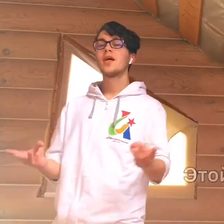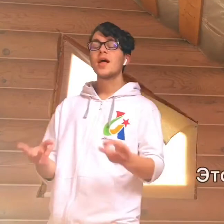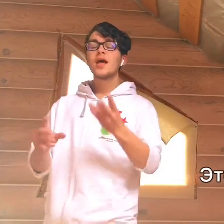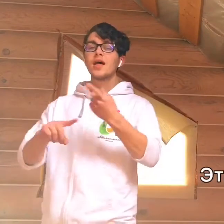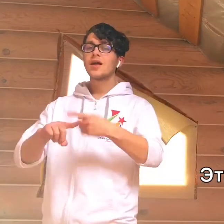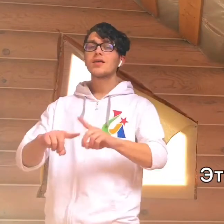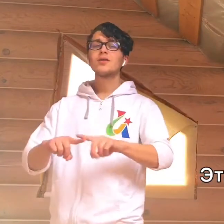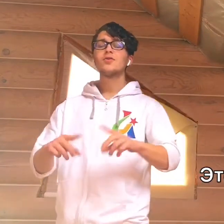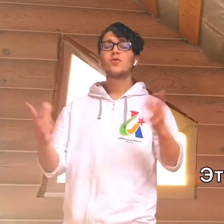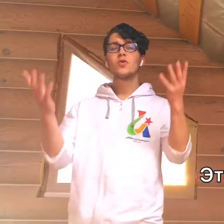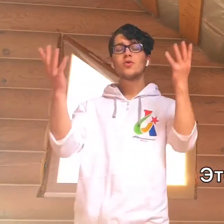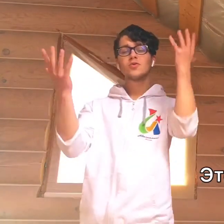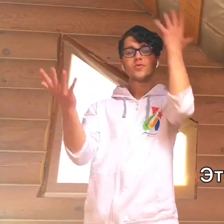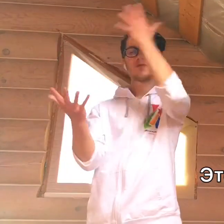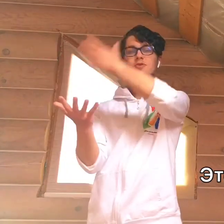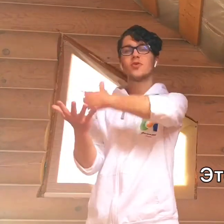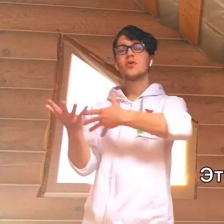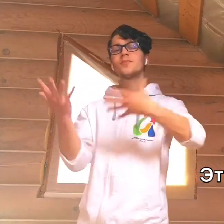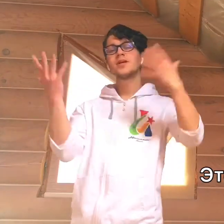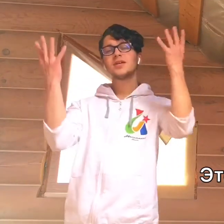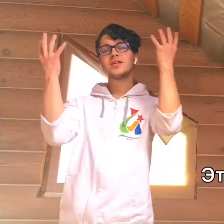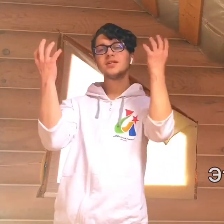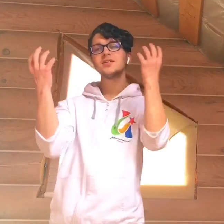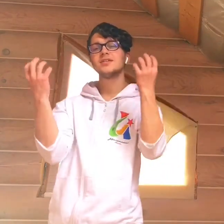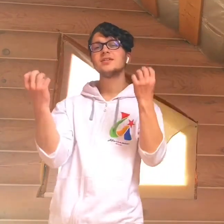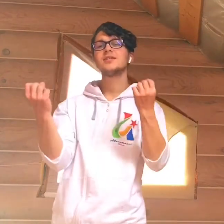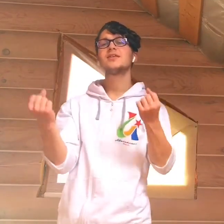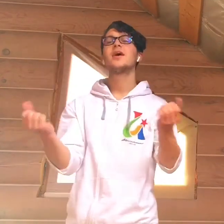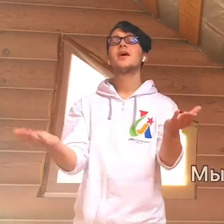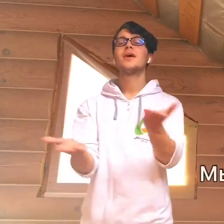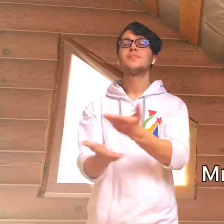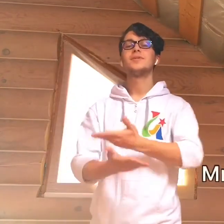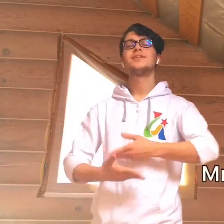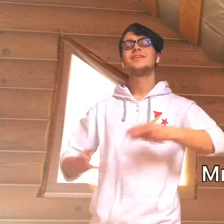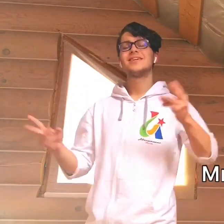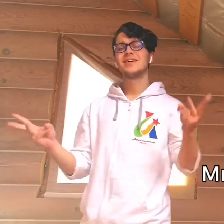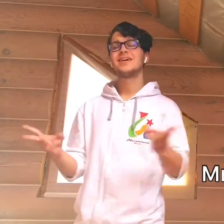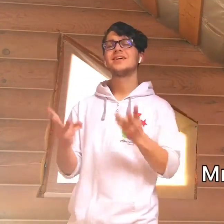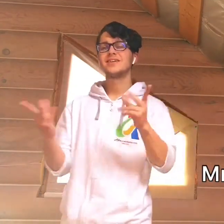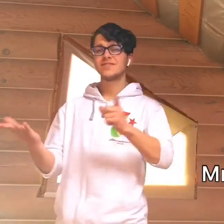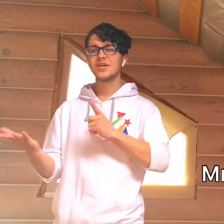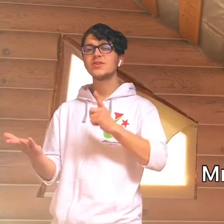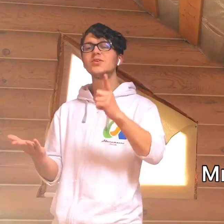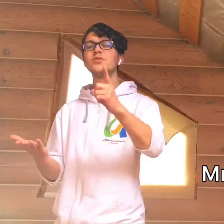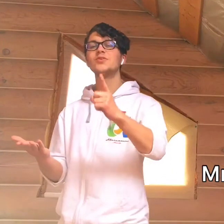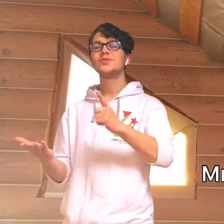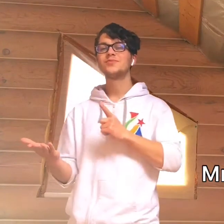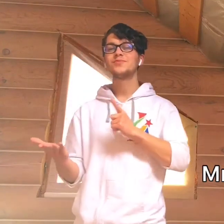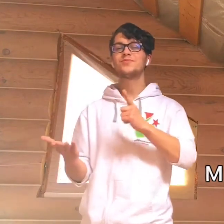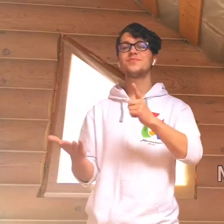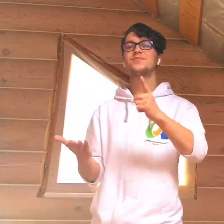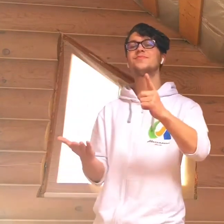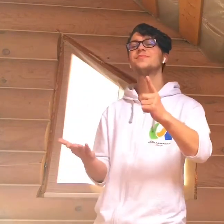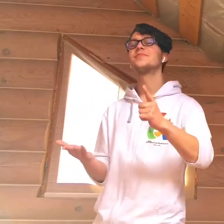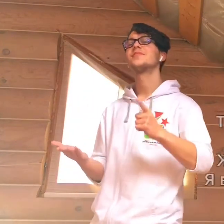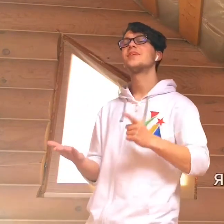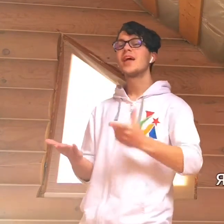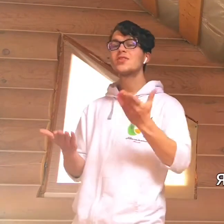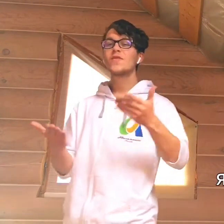Этой ночью темной мы горим вдвоем. Ты снова следуй